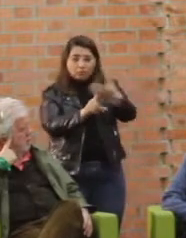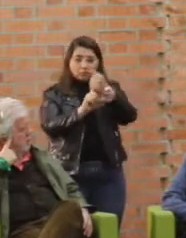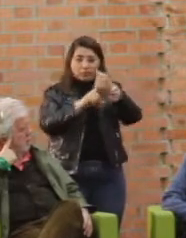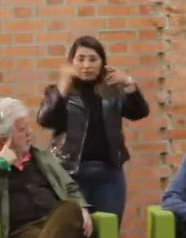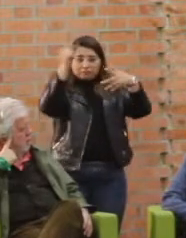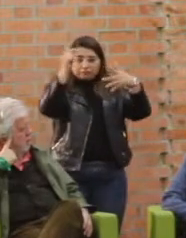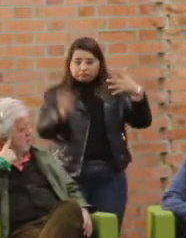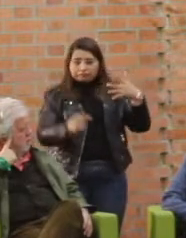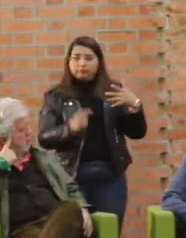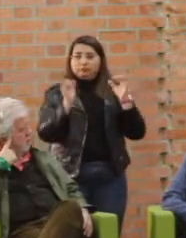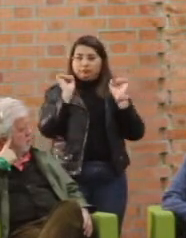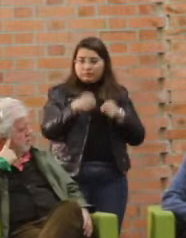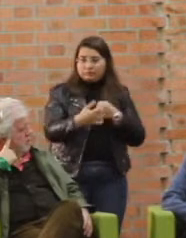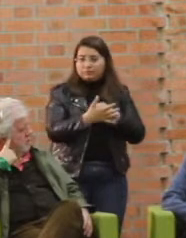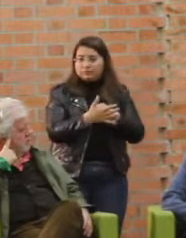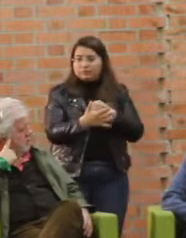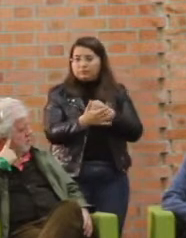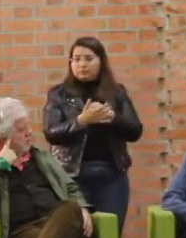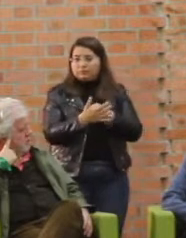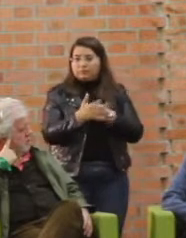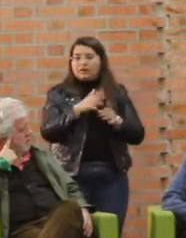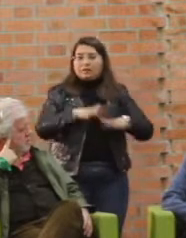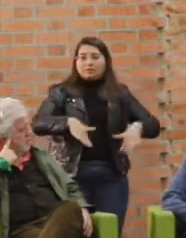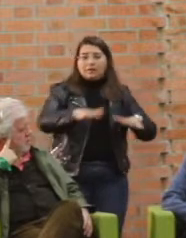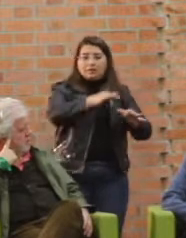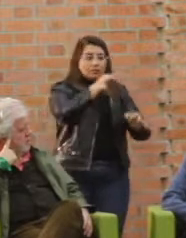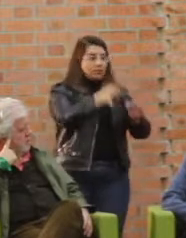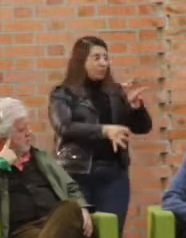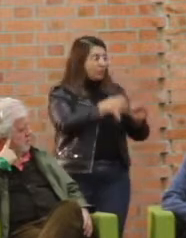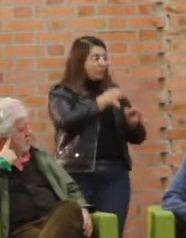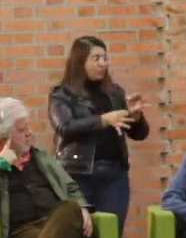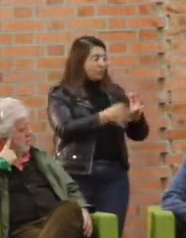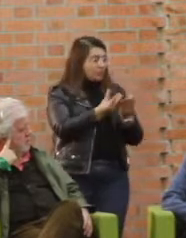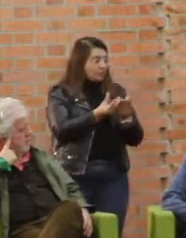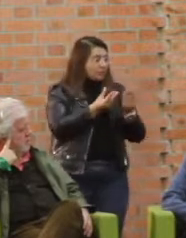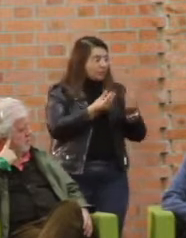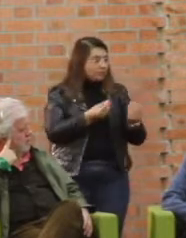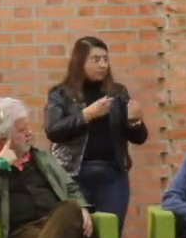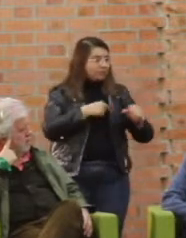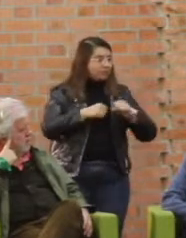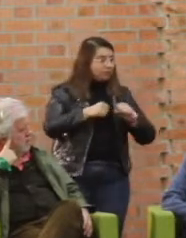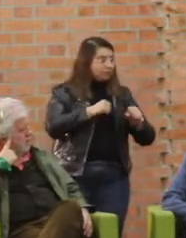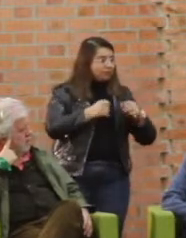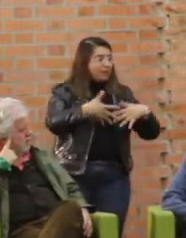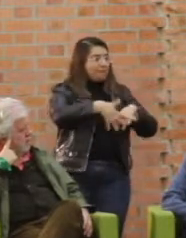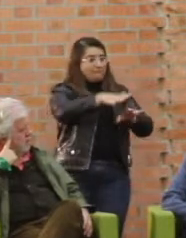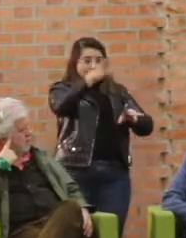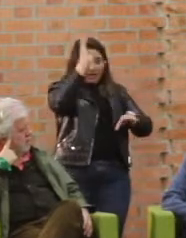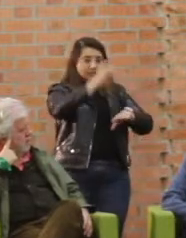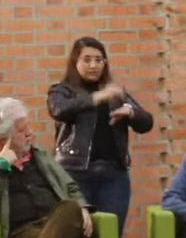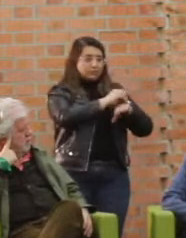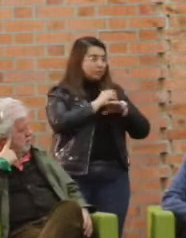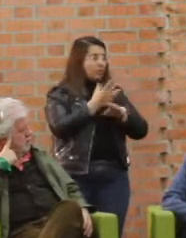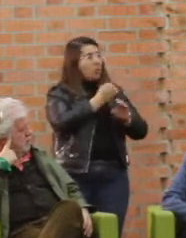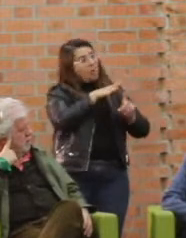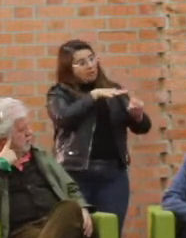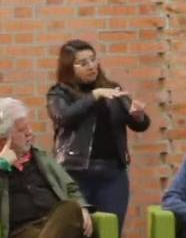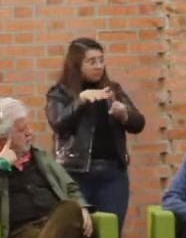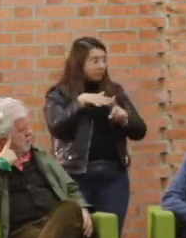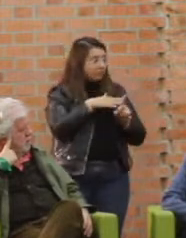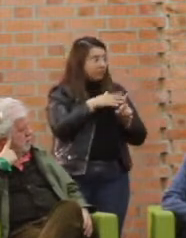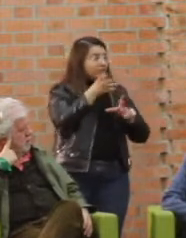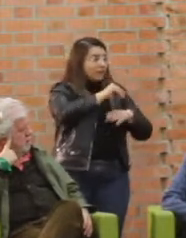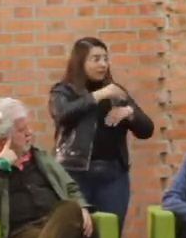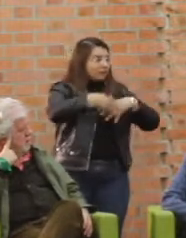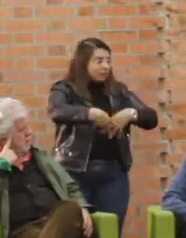en materia de cambios jurídicos y legales en materia de transformaciones sociales y en materia de análisis de avances